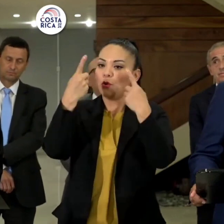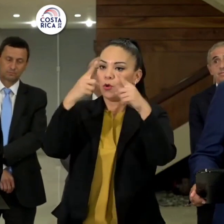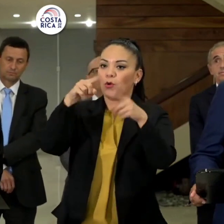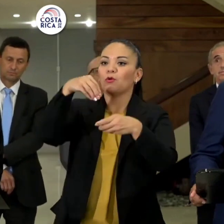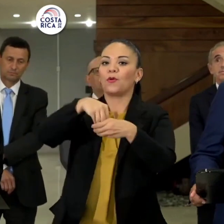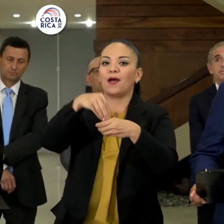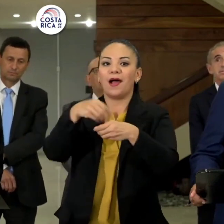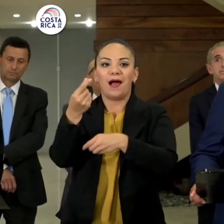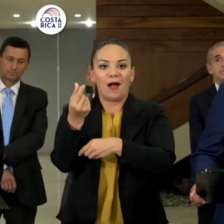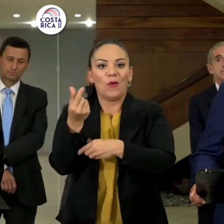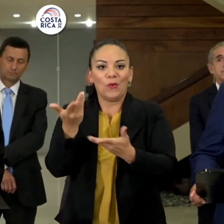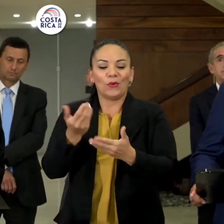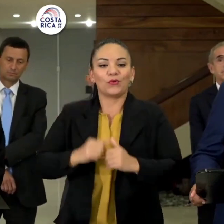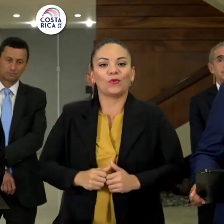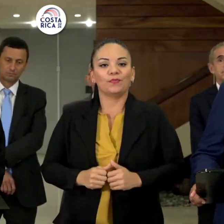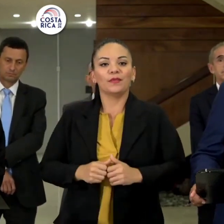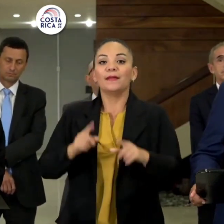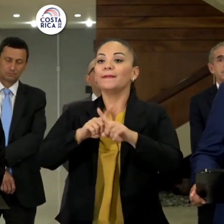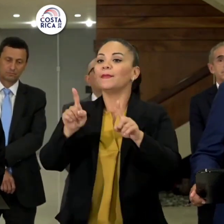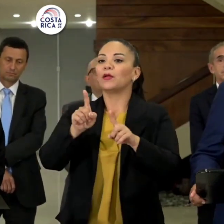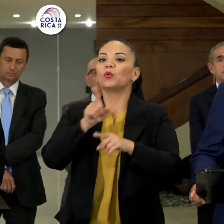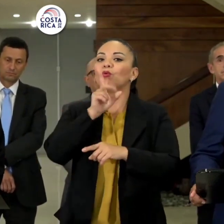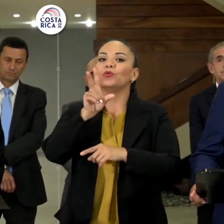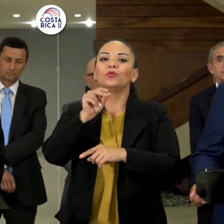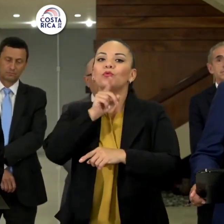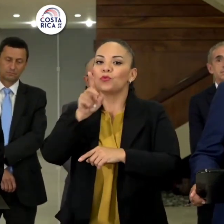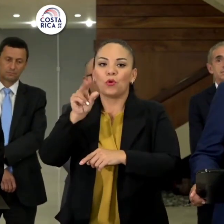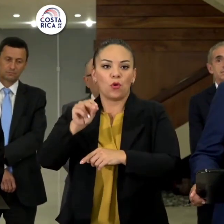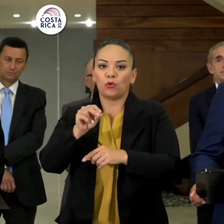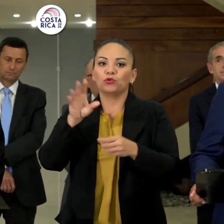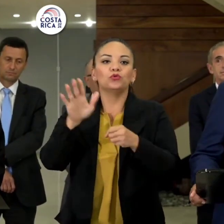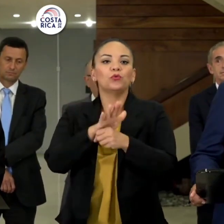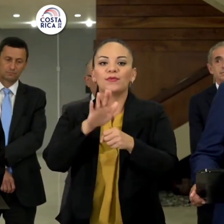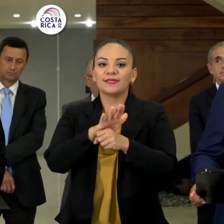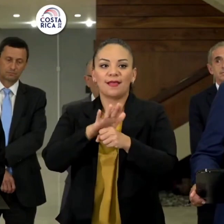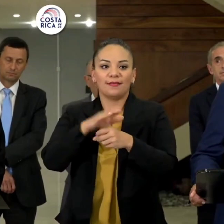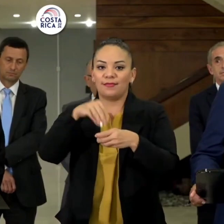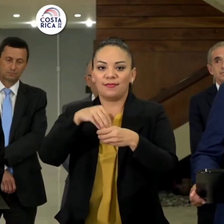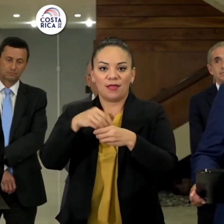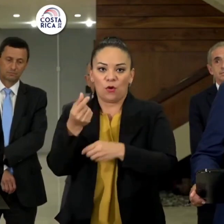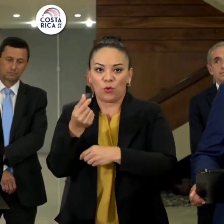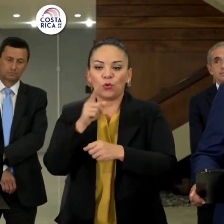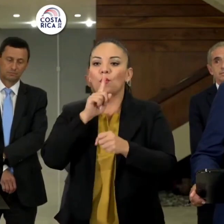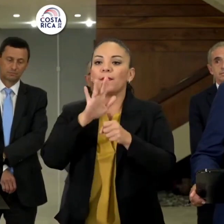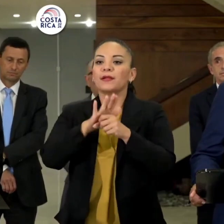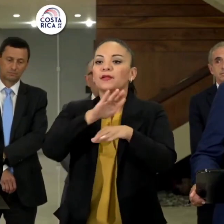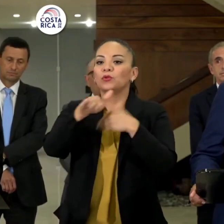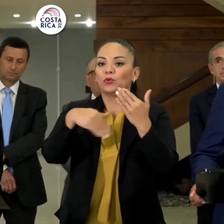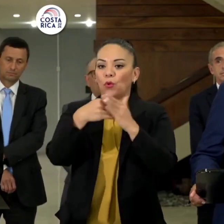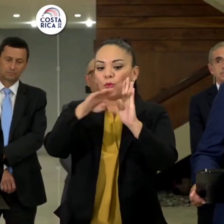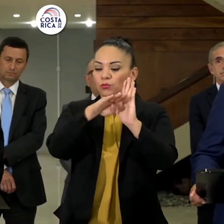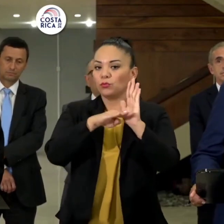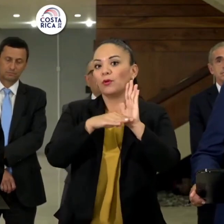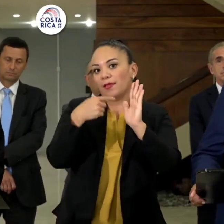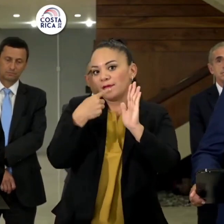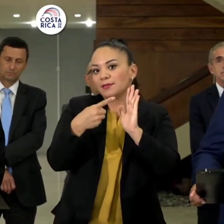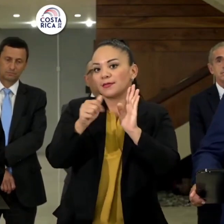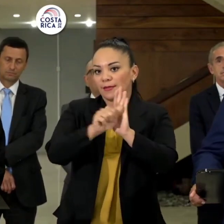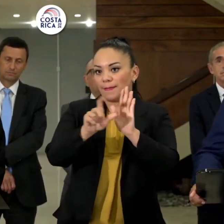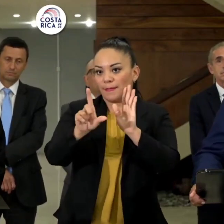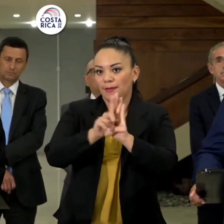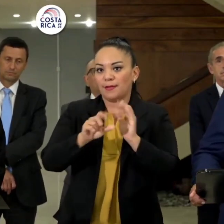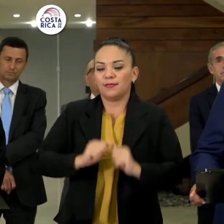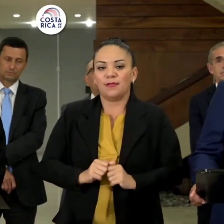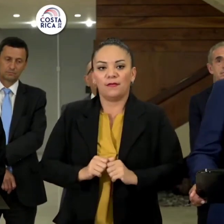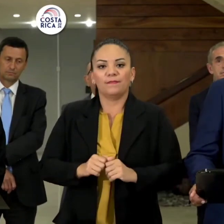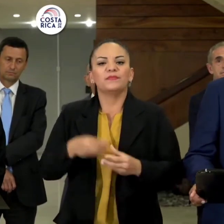embargo, este ahorro no es suficiente para poder cumplir con las disposiciones de la Asamblea Legislativa.